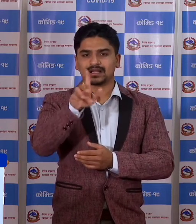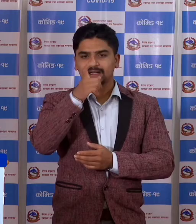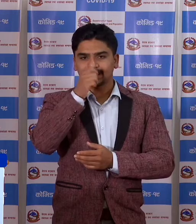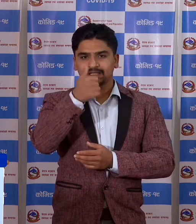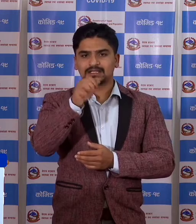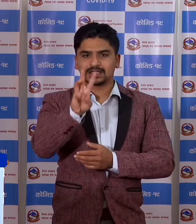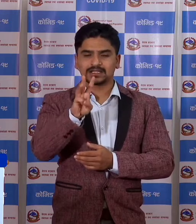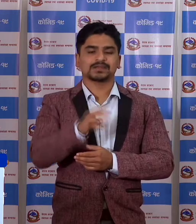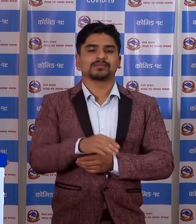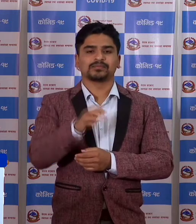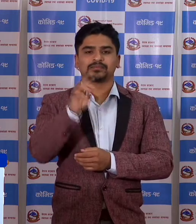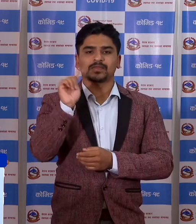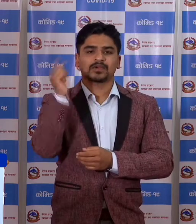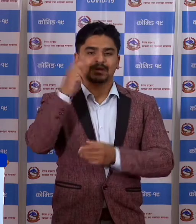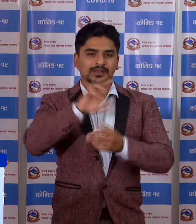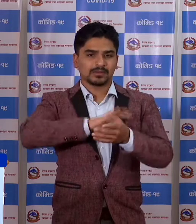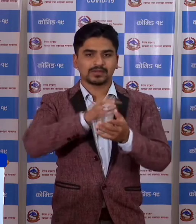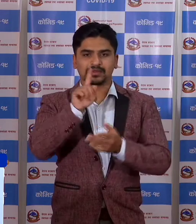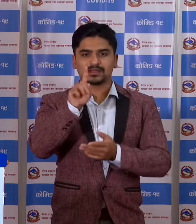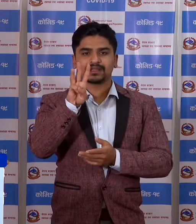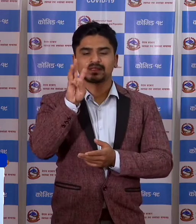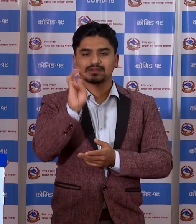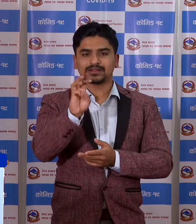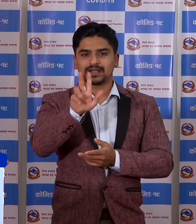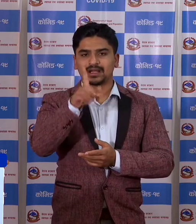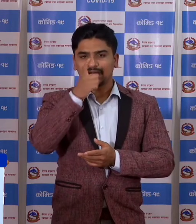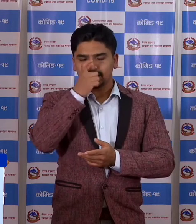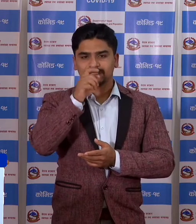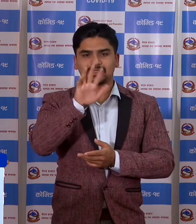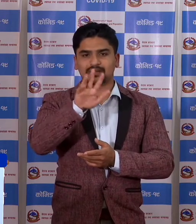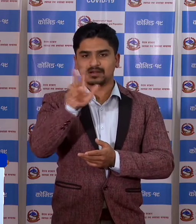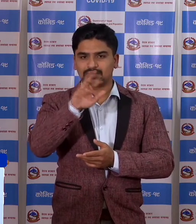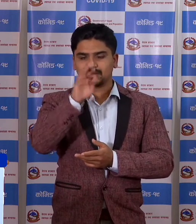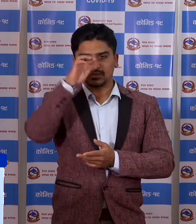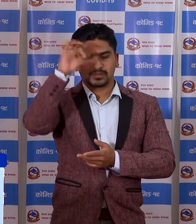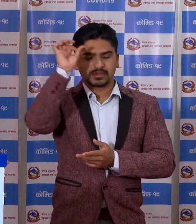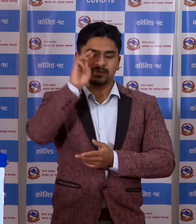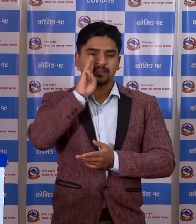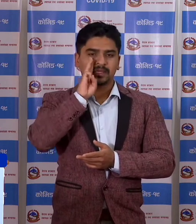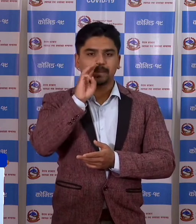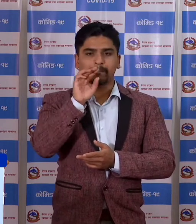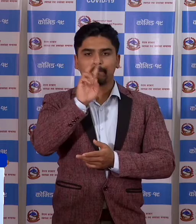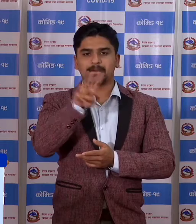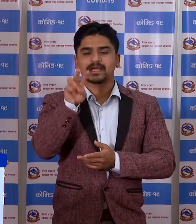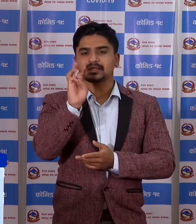23,863, त्यसै गरी कर्णाली प्रदेशमा 13,858 र सुदूरपश्चिम प्रदेशमा